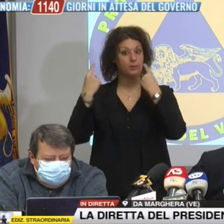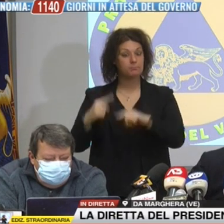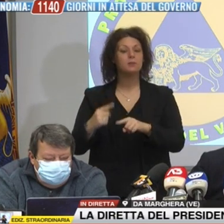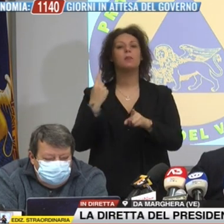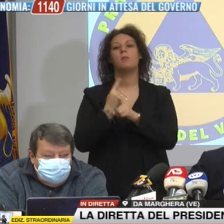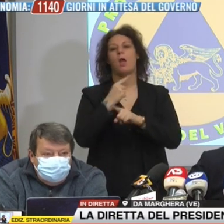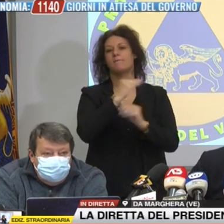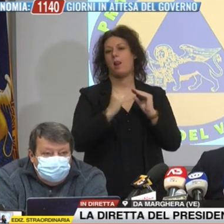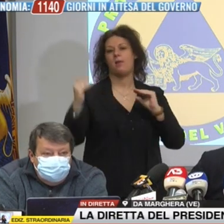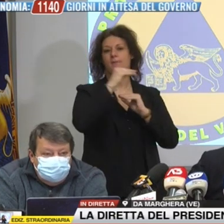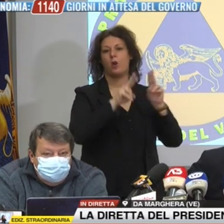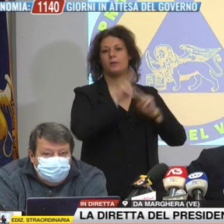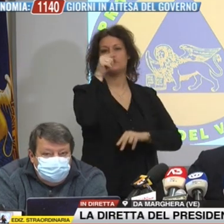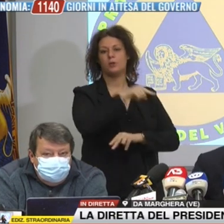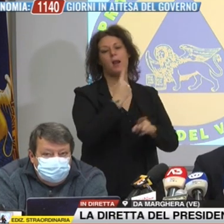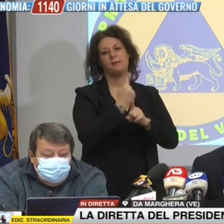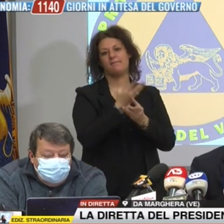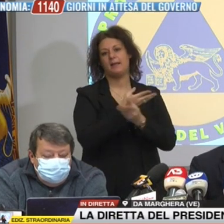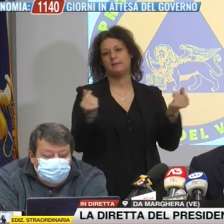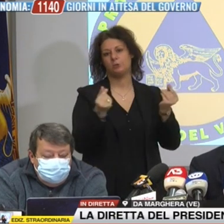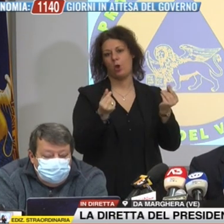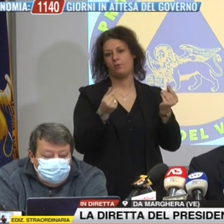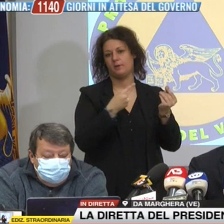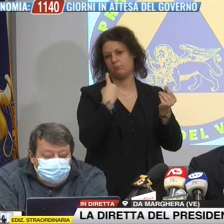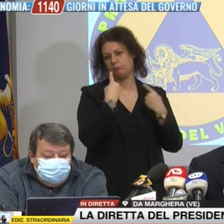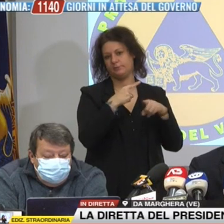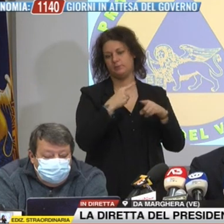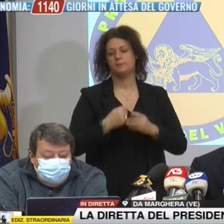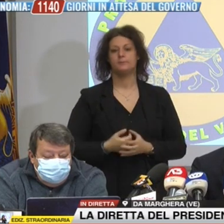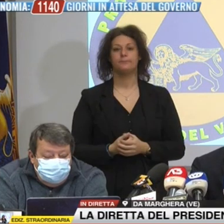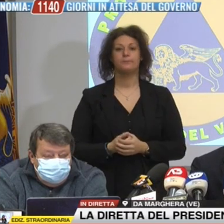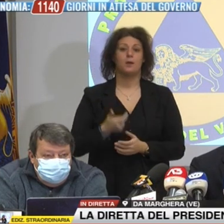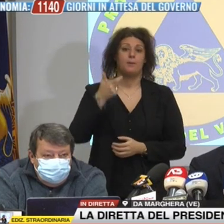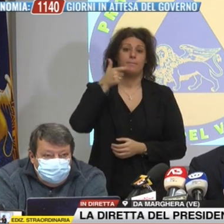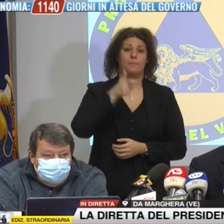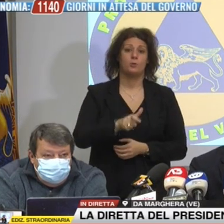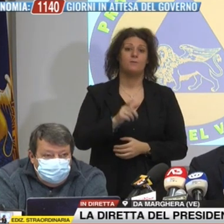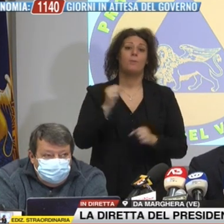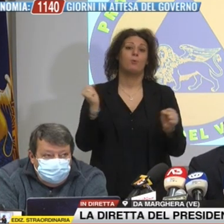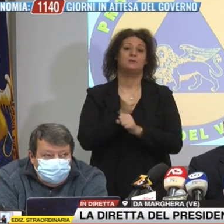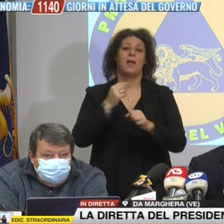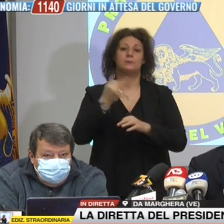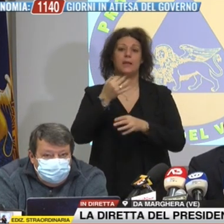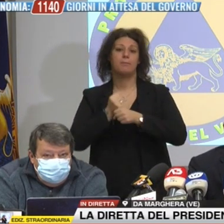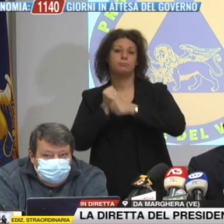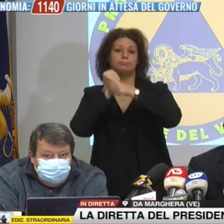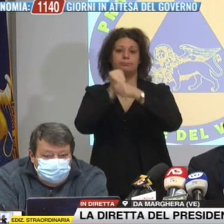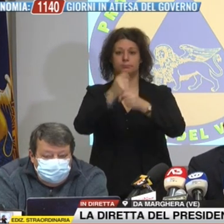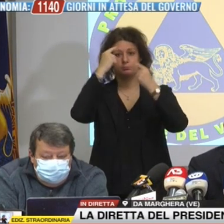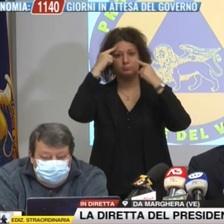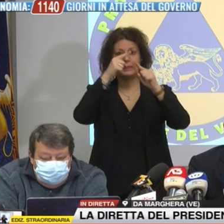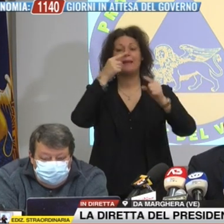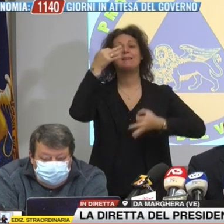nazionale con un minimo di piglio e di determinazione, perché se deleghiamo tutto ai tribunali e al fatto di